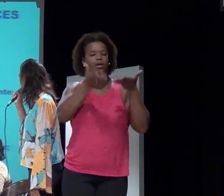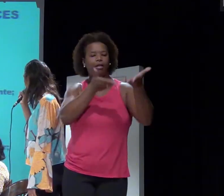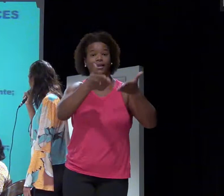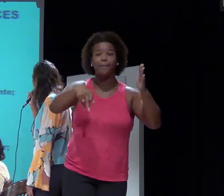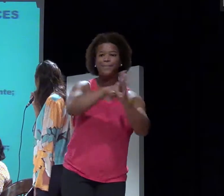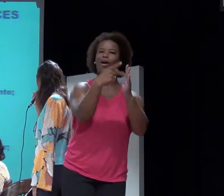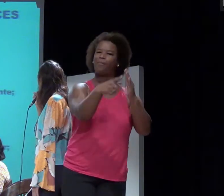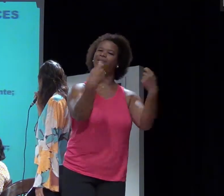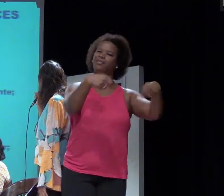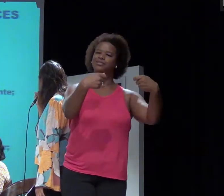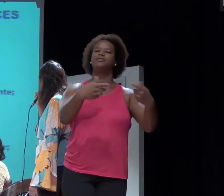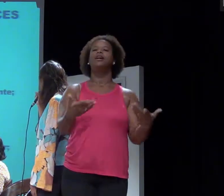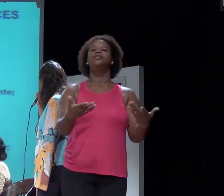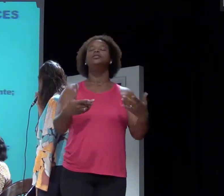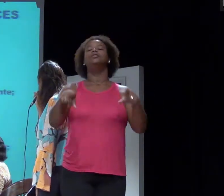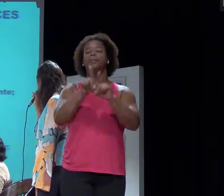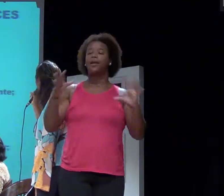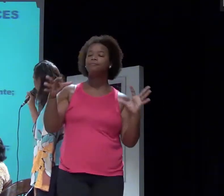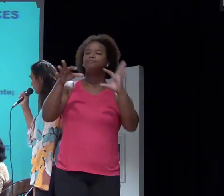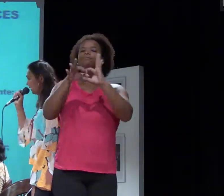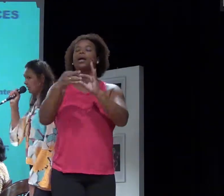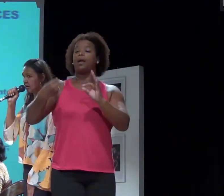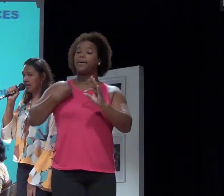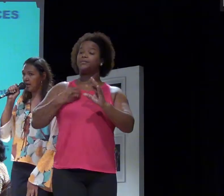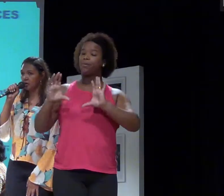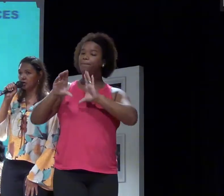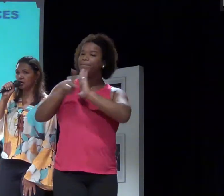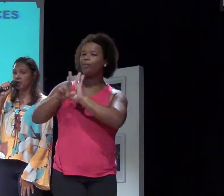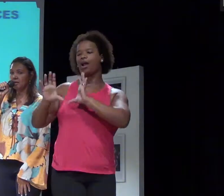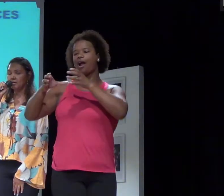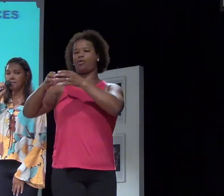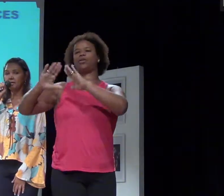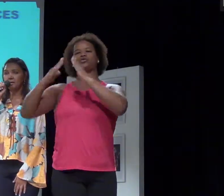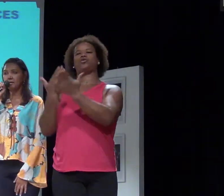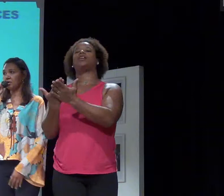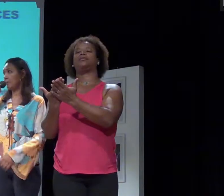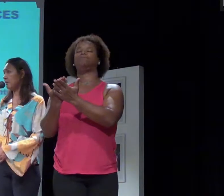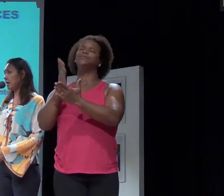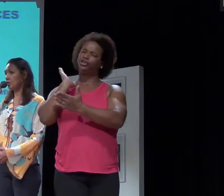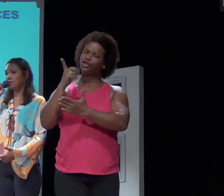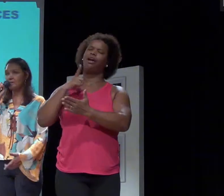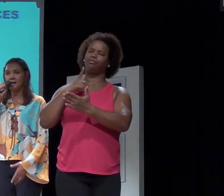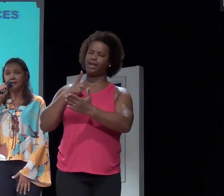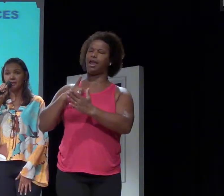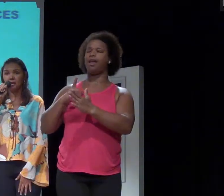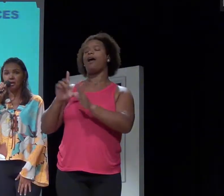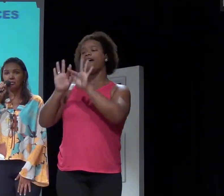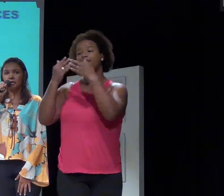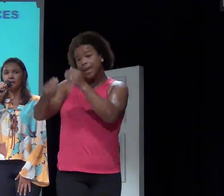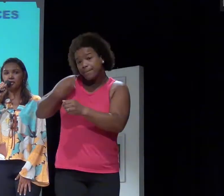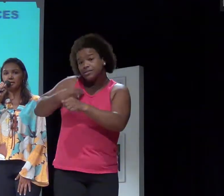deles, né? A integração e participação efetiva da comunidade escolar. Hoje nós temos assim, uma participação já bem maior dos